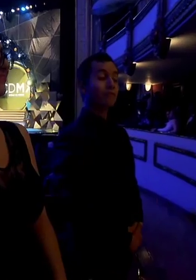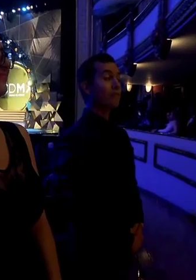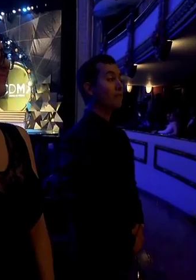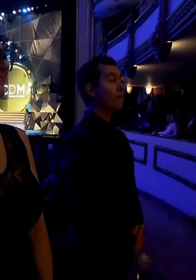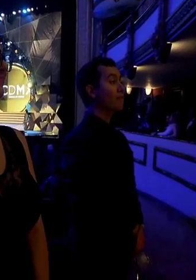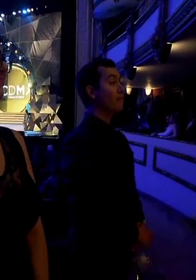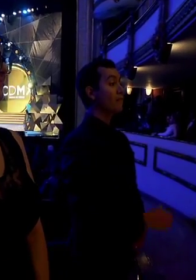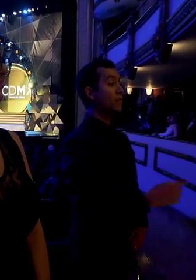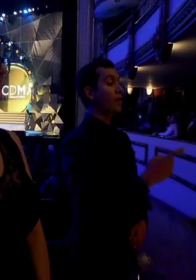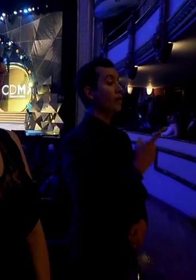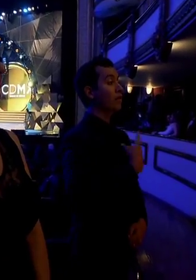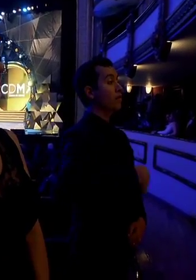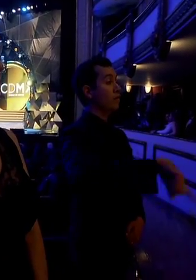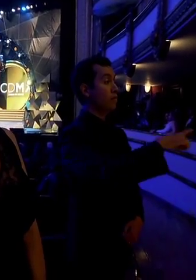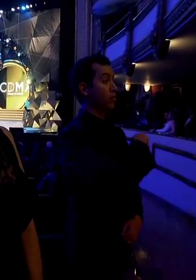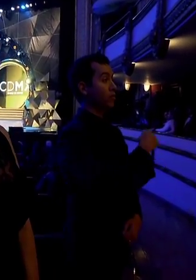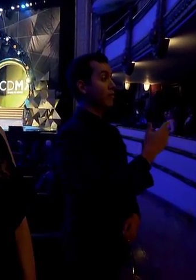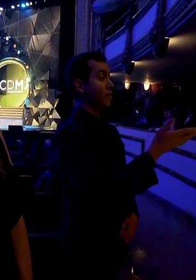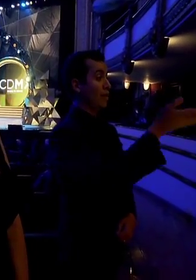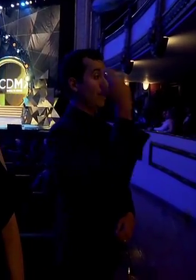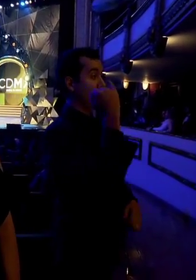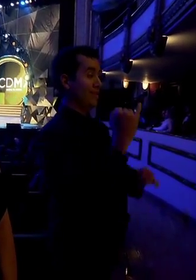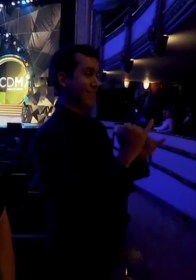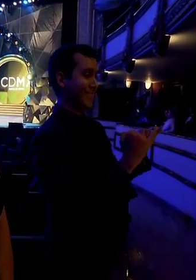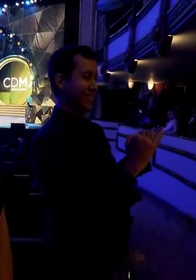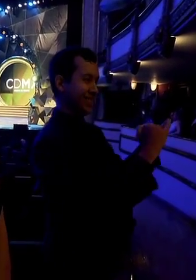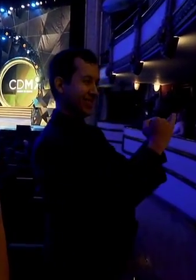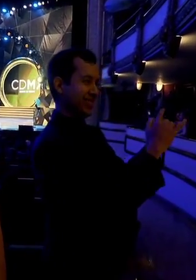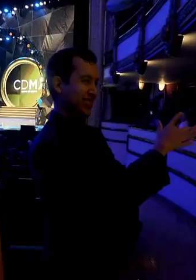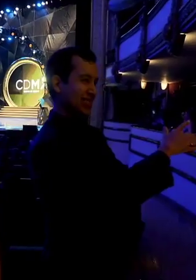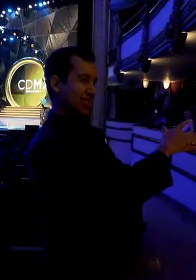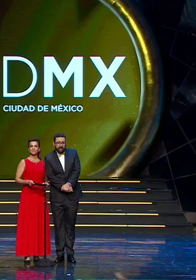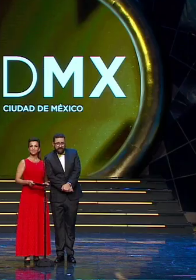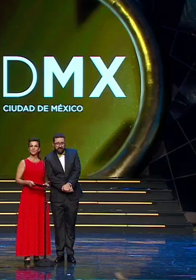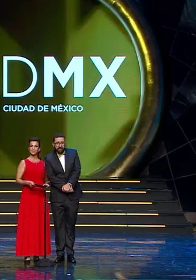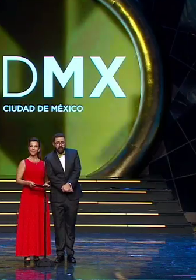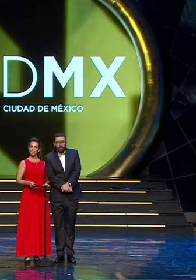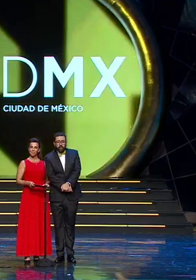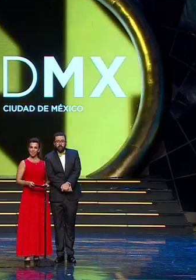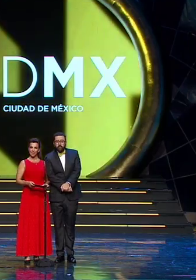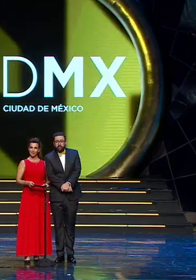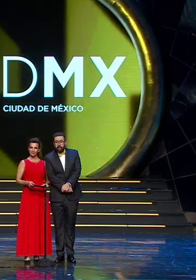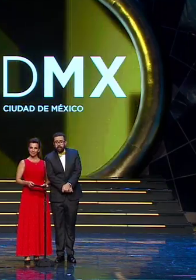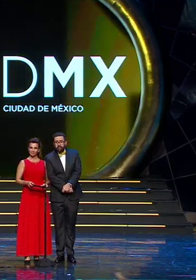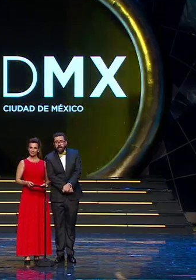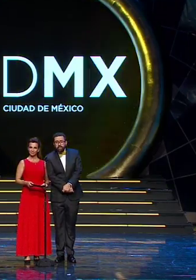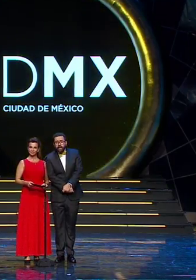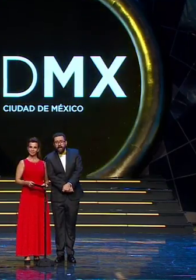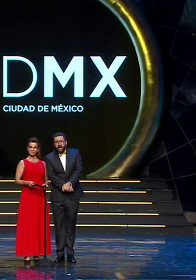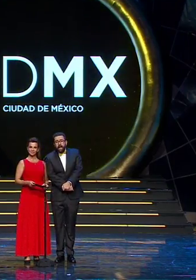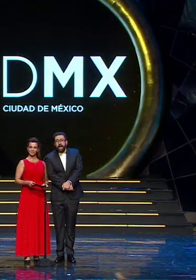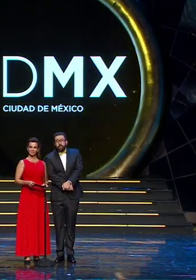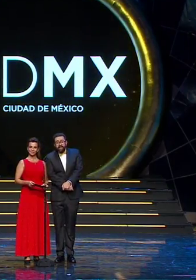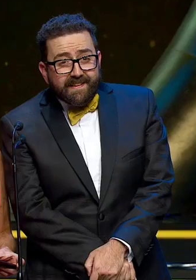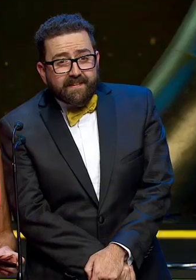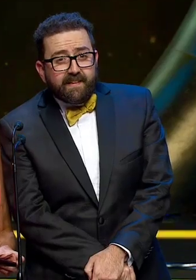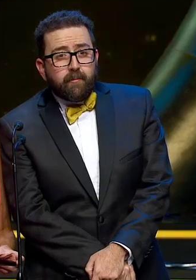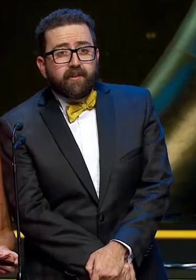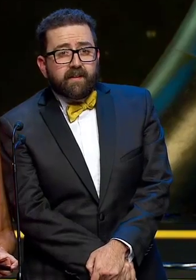nos apoyaba y que nos permitiría utilizar estos recursos para este premio no pudo concretarse, como lo sabemos ya, aún así decidimos